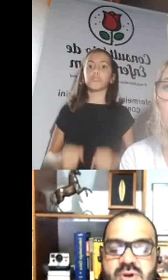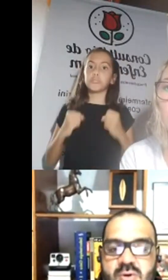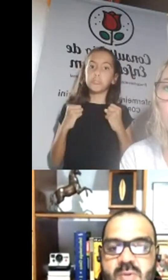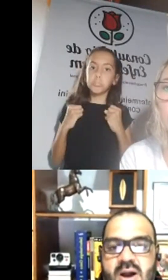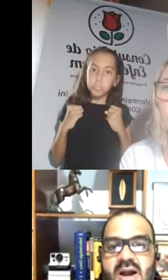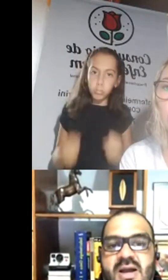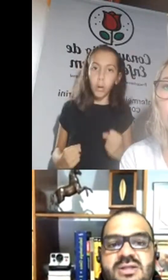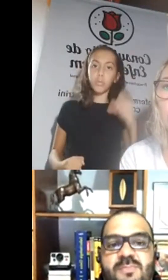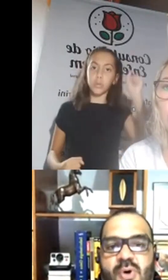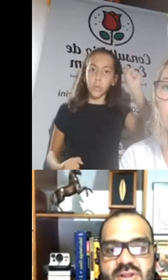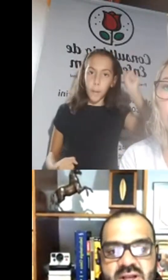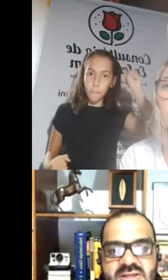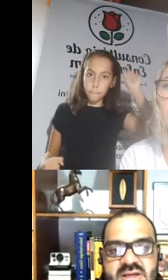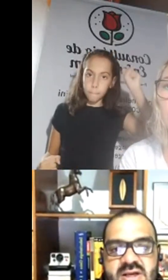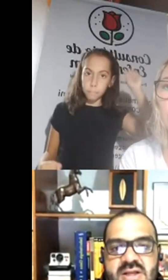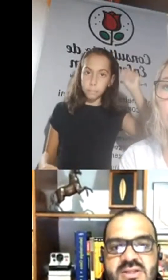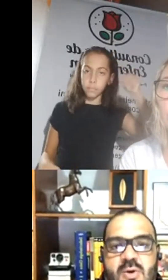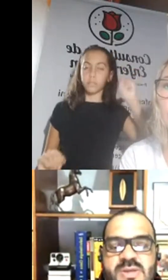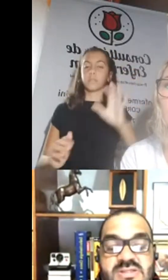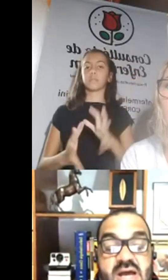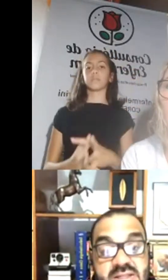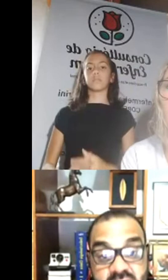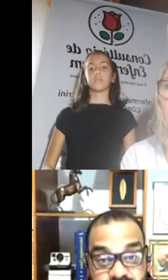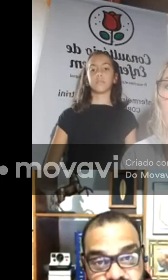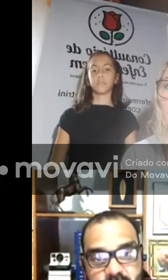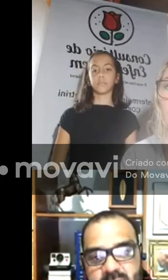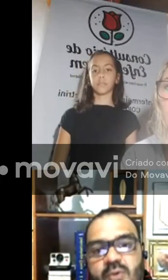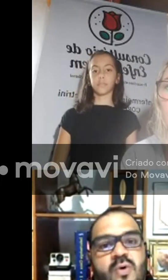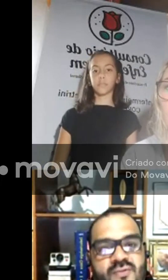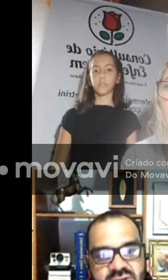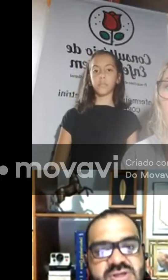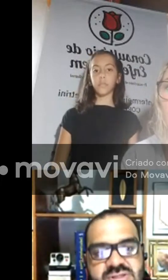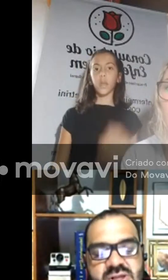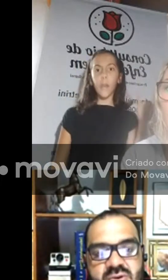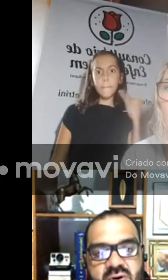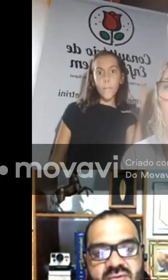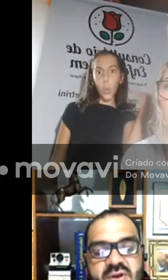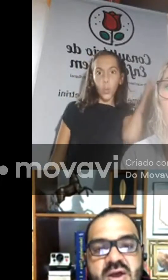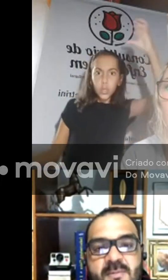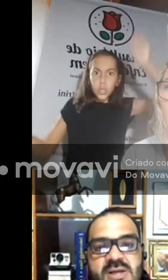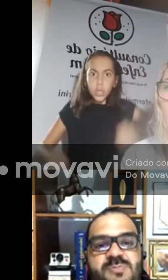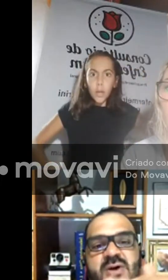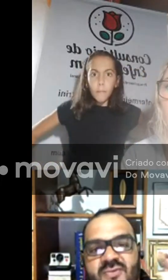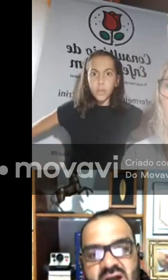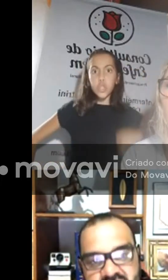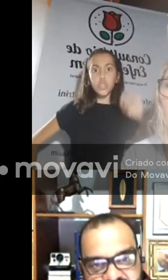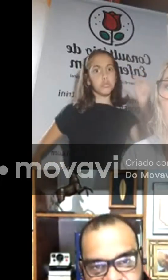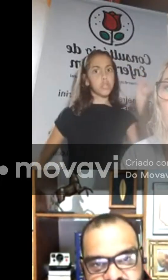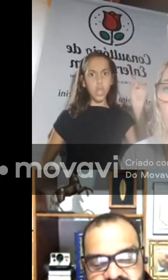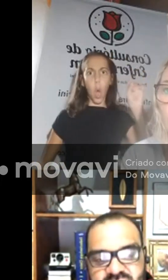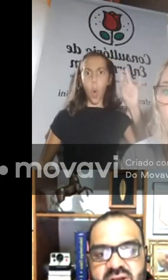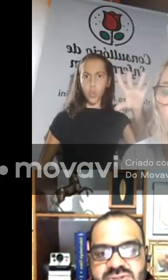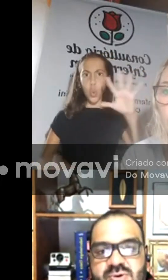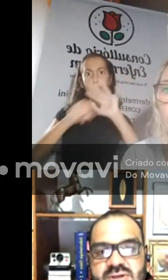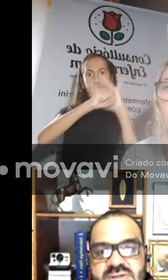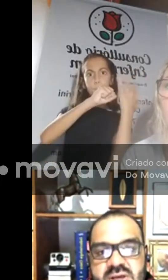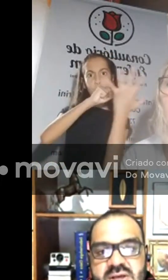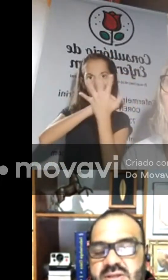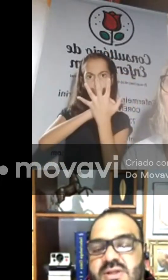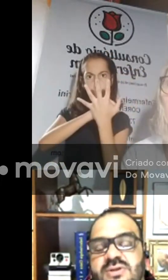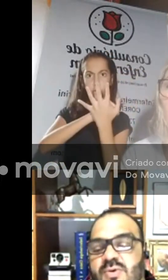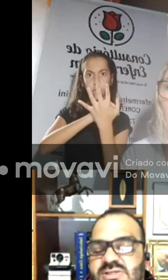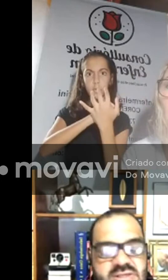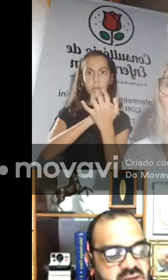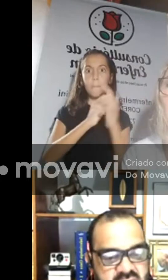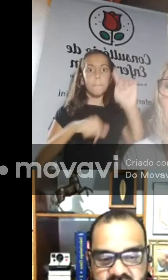isso, a grande importância da obesidade, não só para o Covid-19, mas para várias outras infecções.